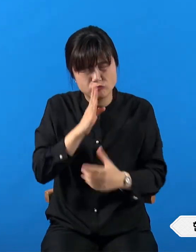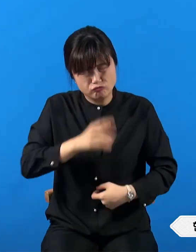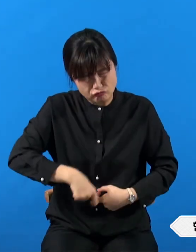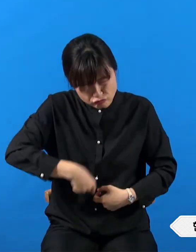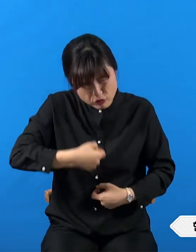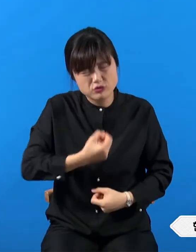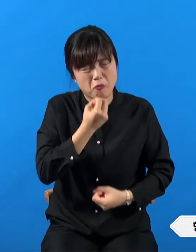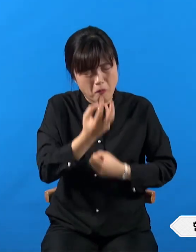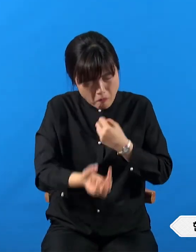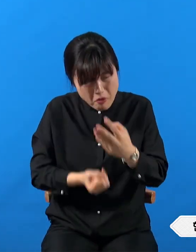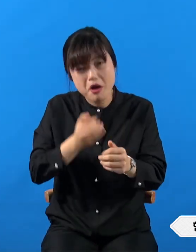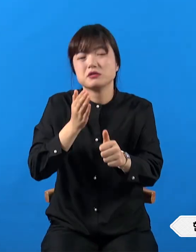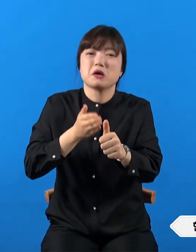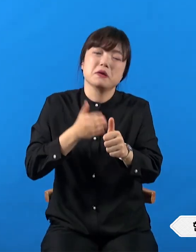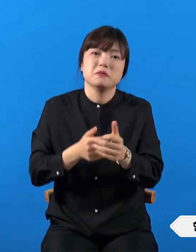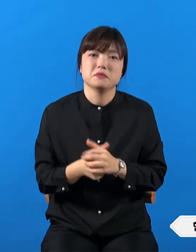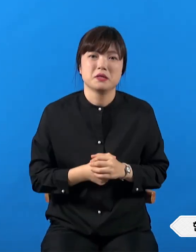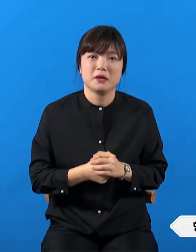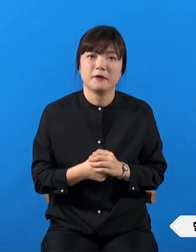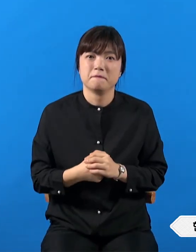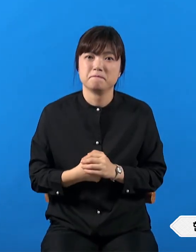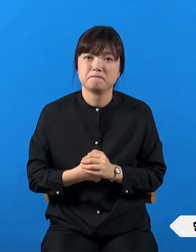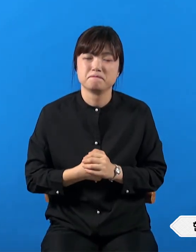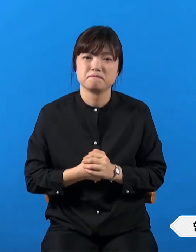다 아뢰시기를 바랍니다.